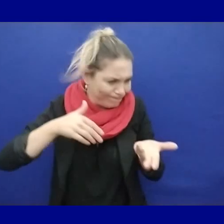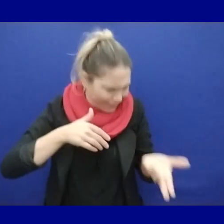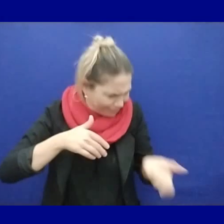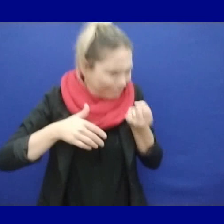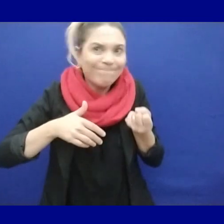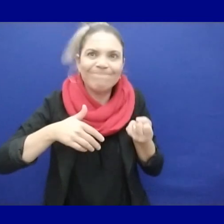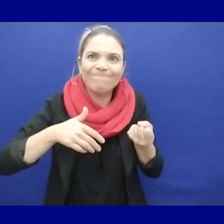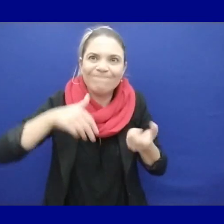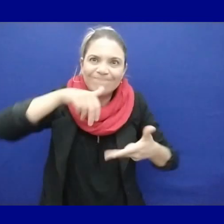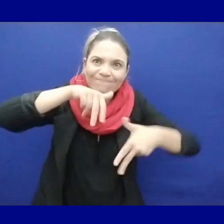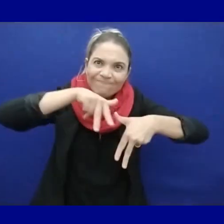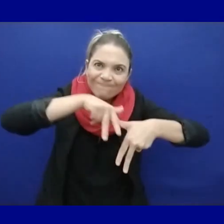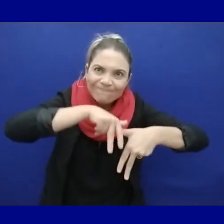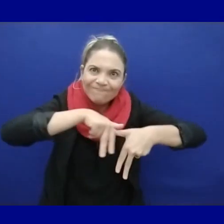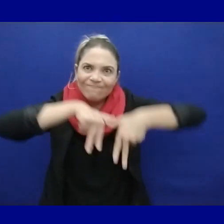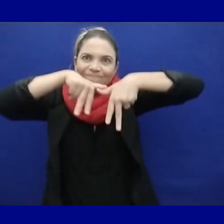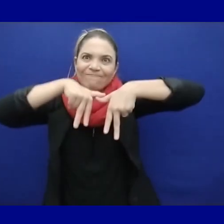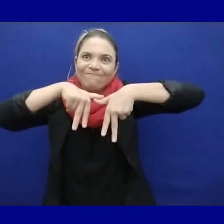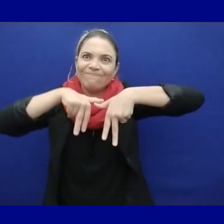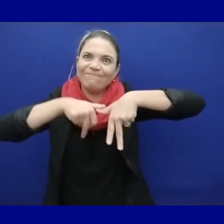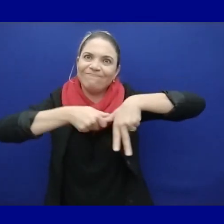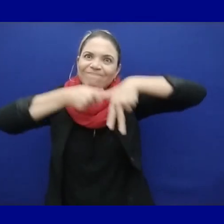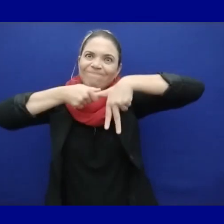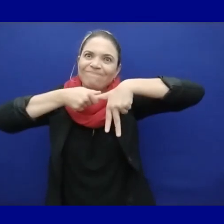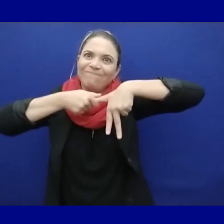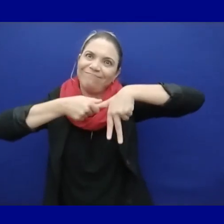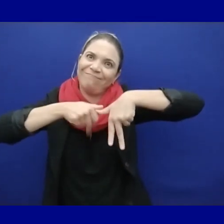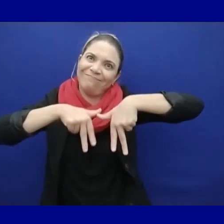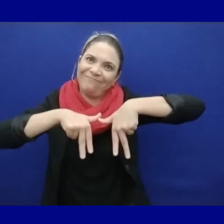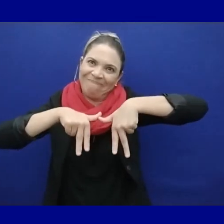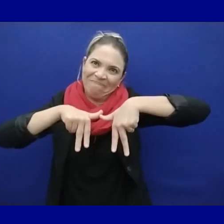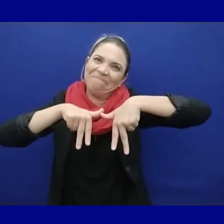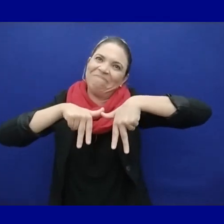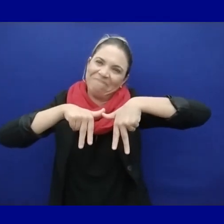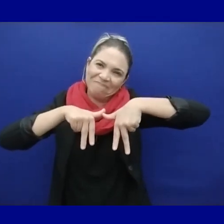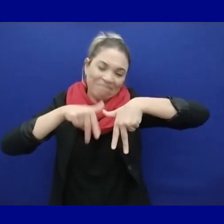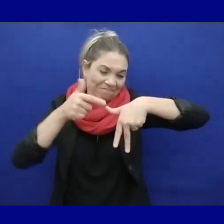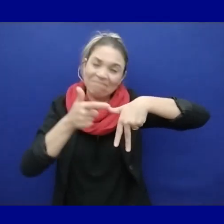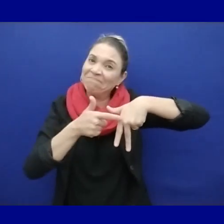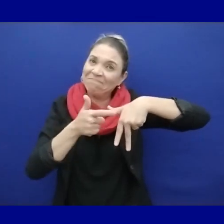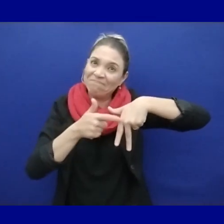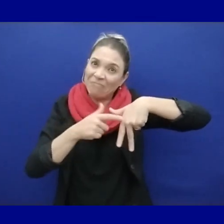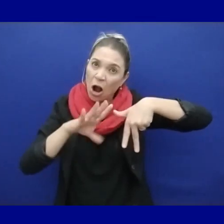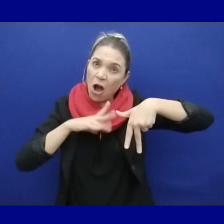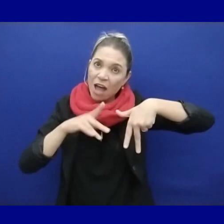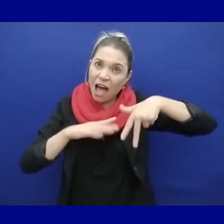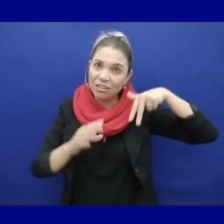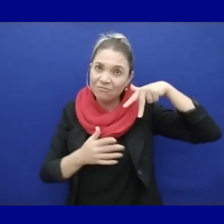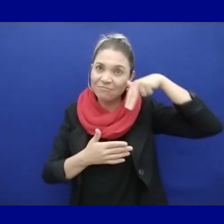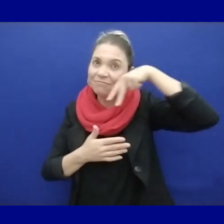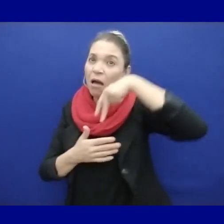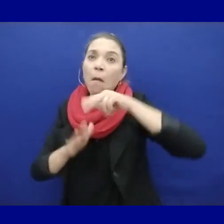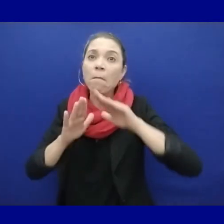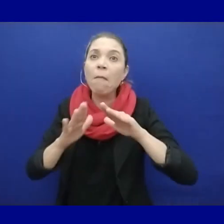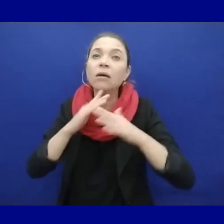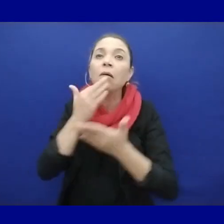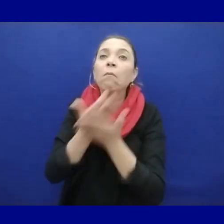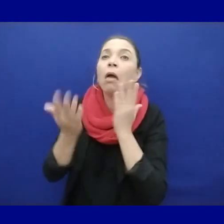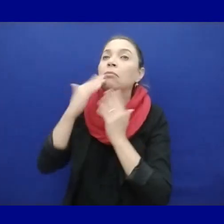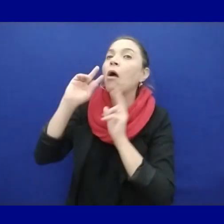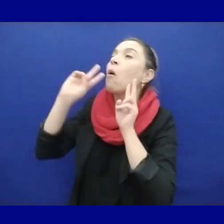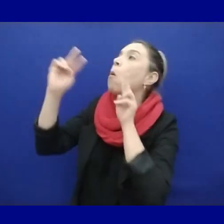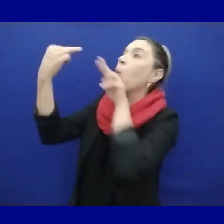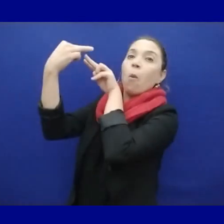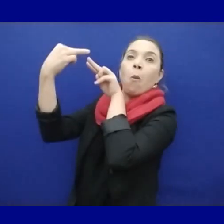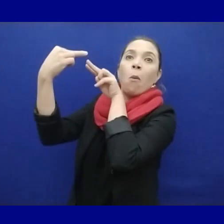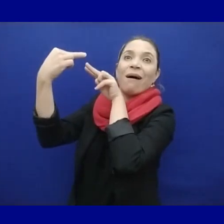que duvidaste? Pedro, a sua iniciativa de vir foi tão boa. Por que não continuou olhando para mim? Por que não continuou crendo?